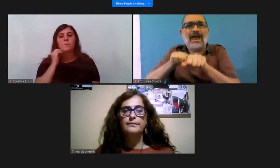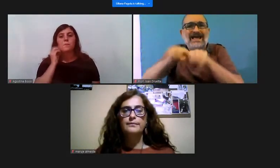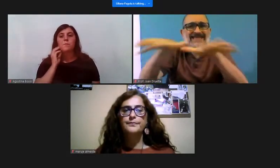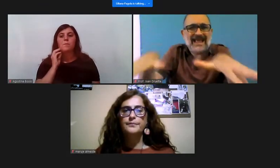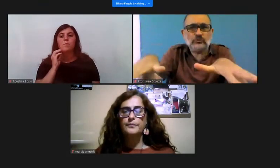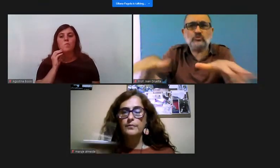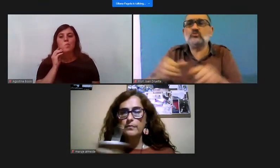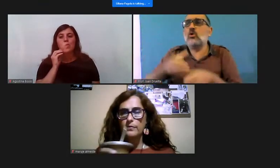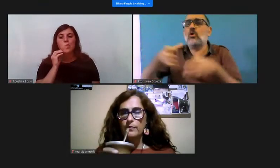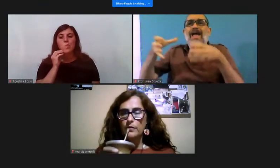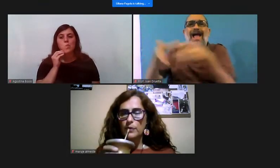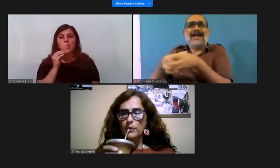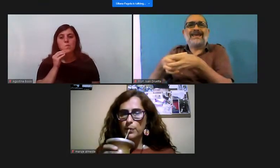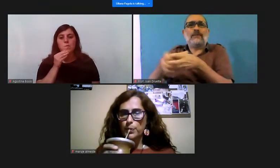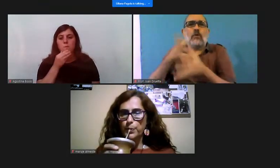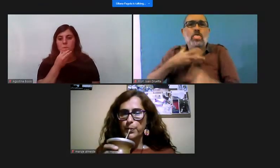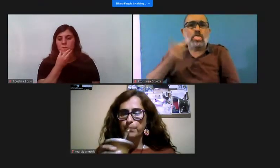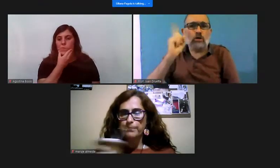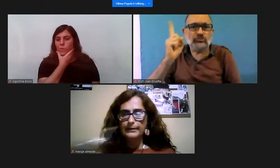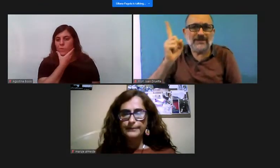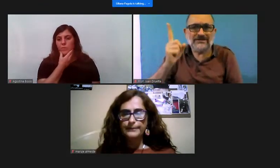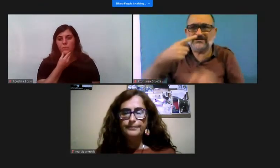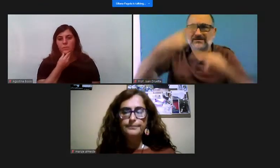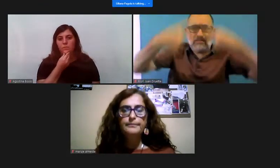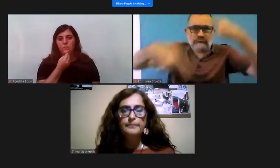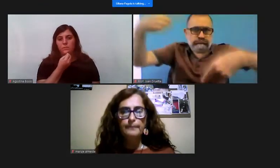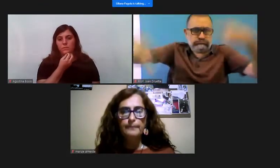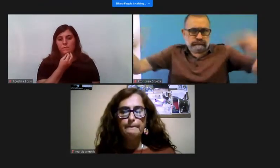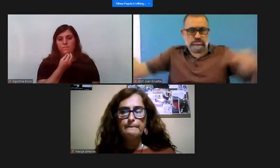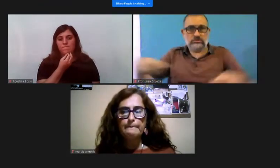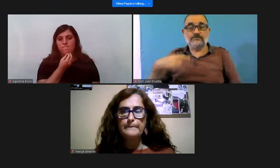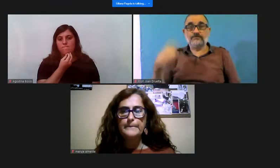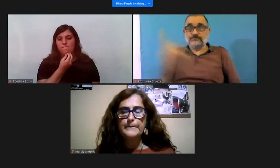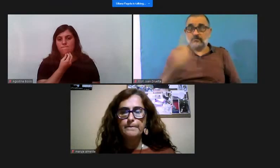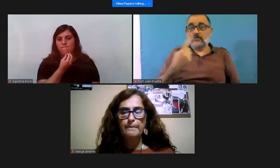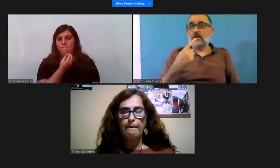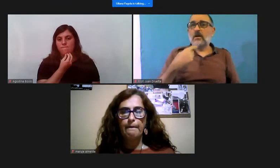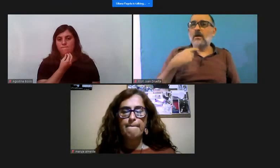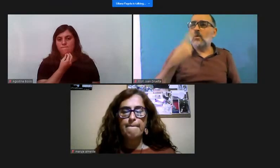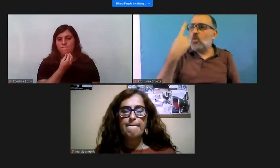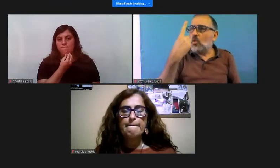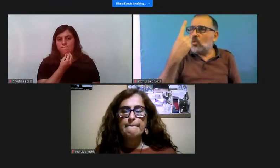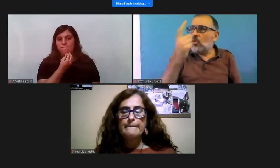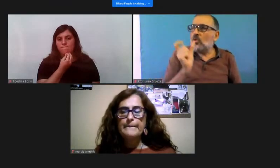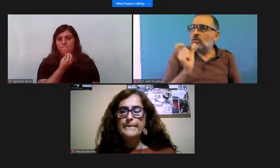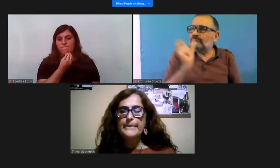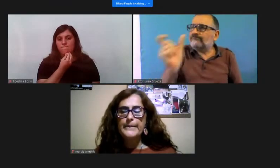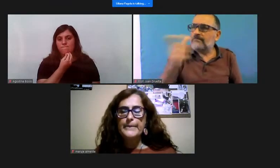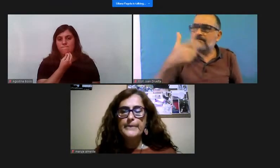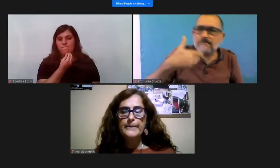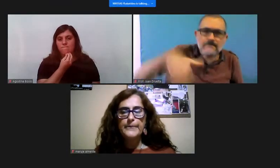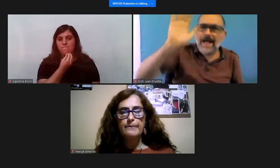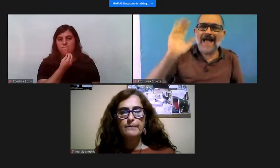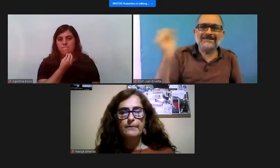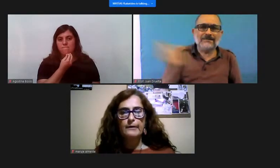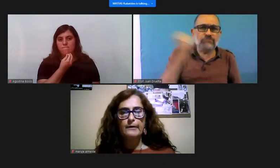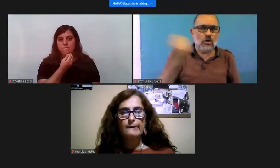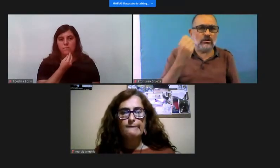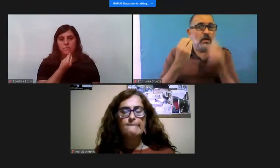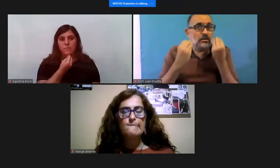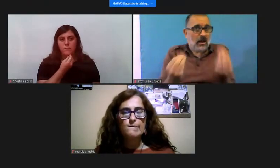equipos de investigación, equipos de extensión, equipos, digamos, diversos, ¿no? Y